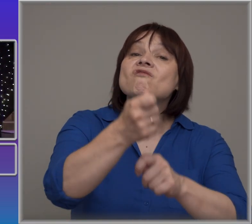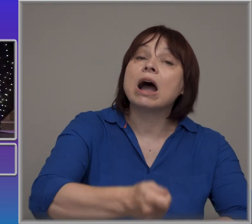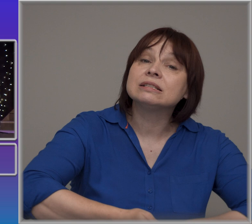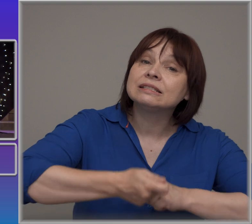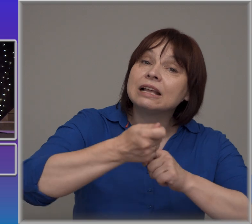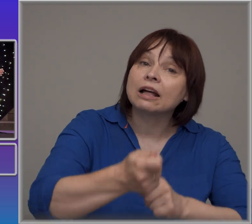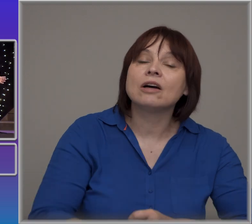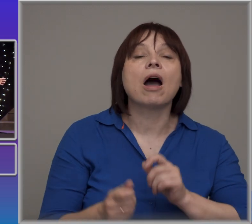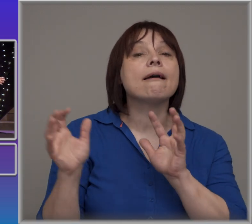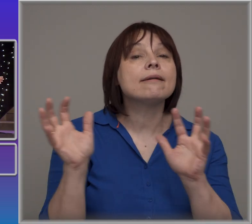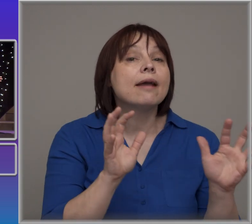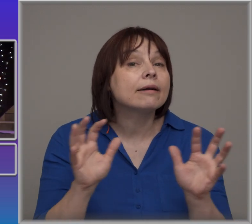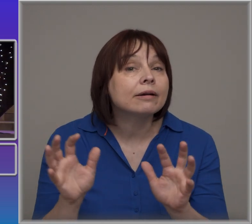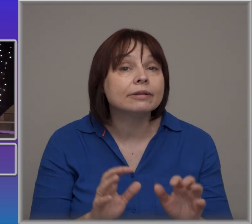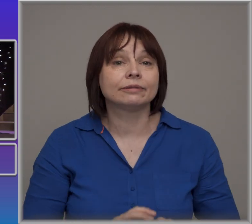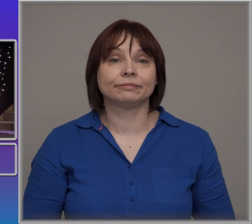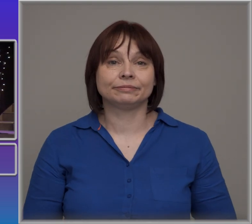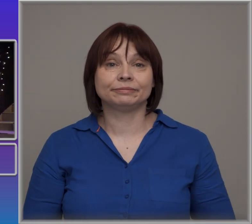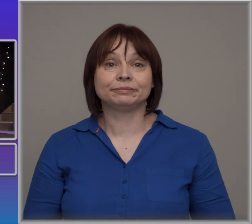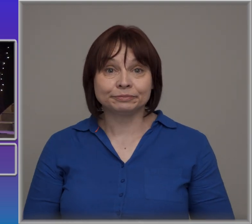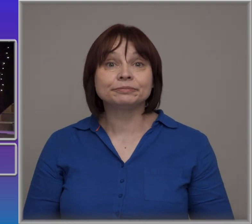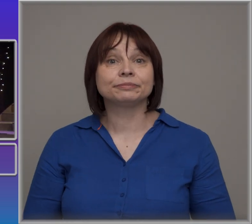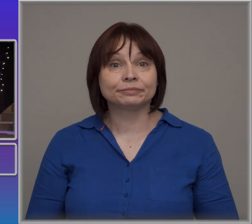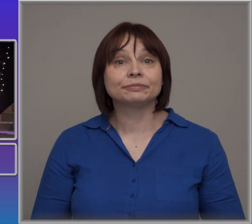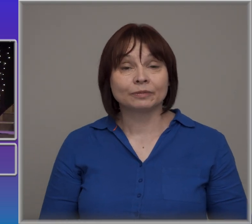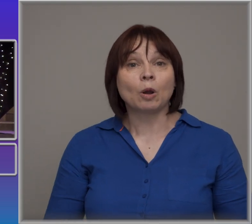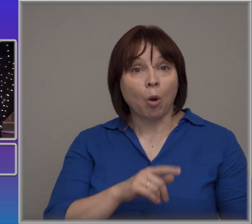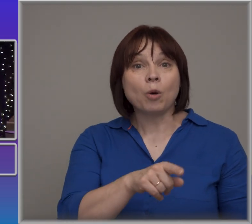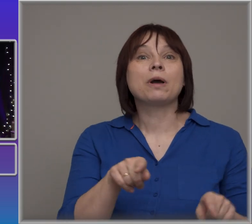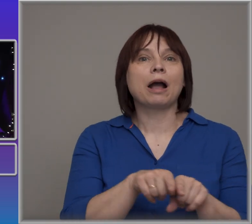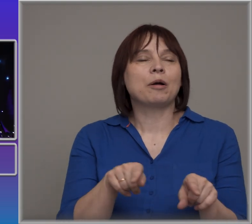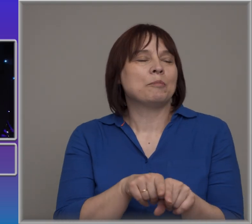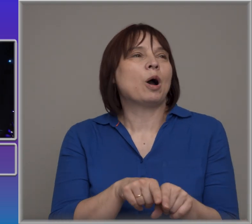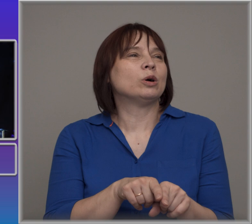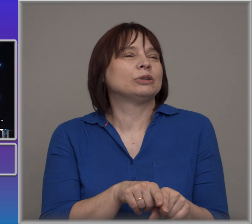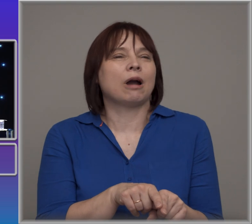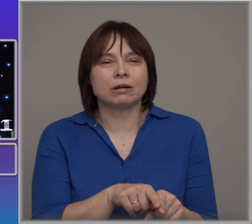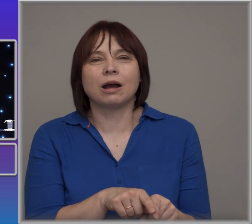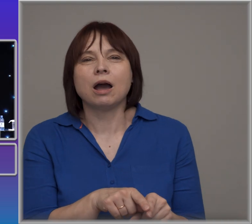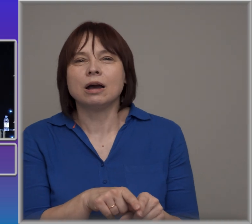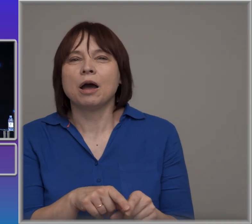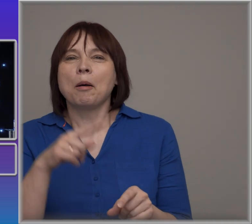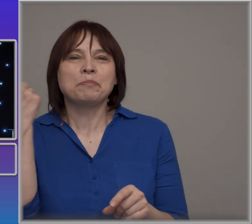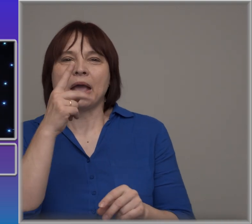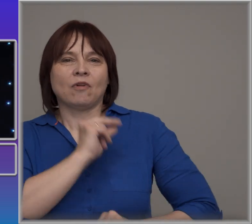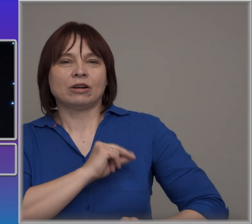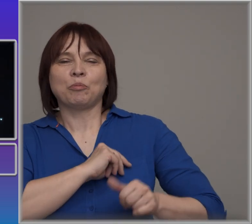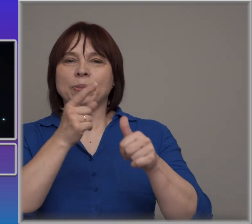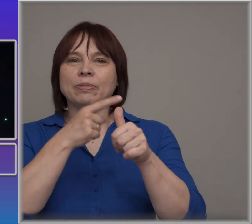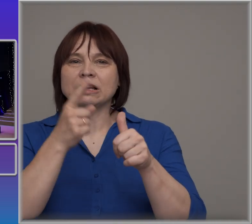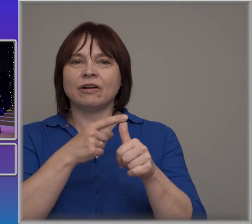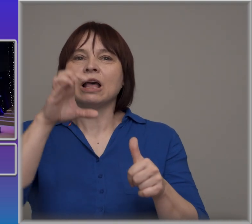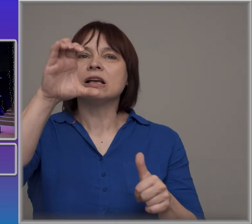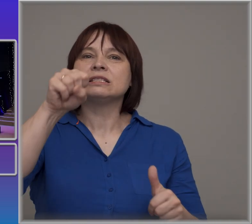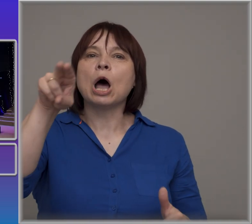относится к Его образу. Скажи «Аллилуйя». Слава Богу. Итак, дайте,